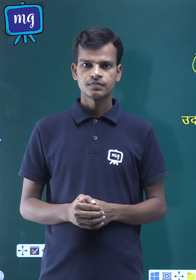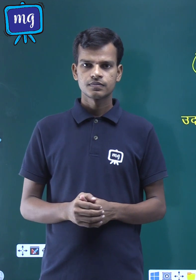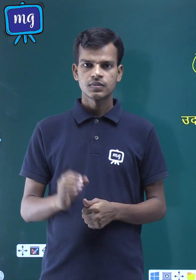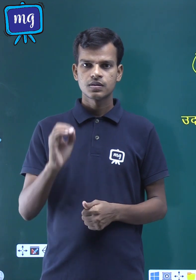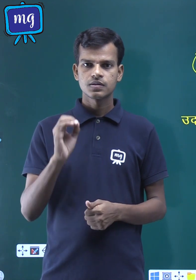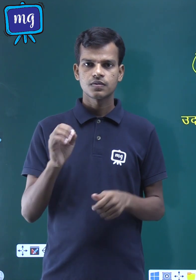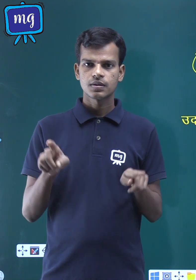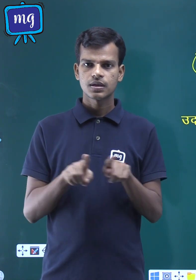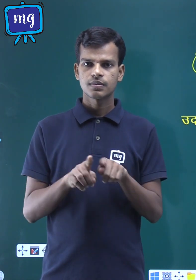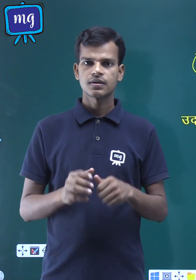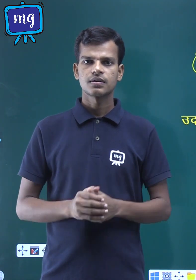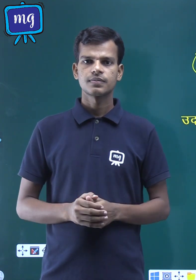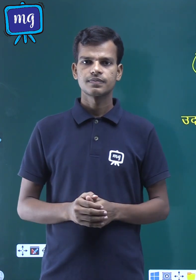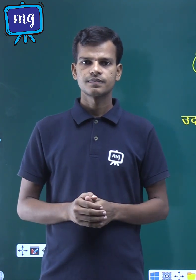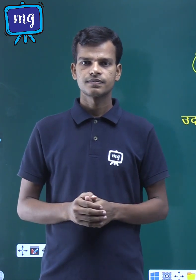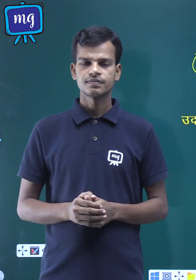0 के बराबर कर दें